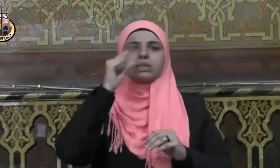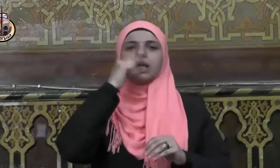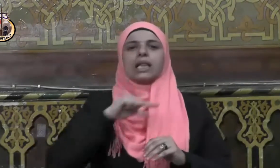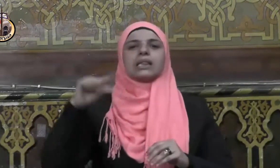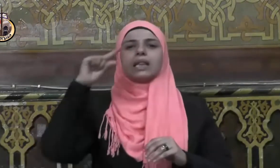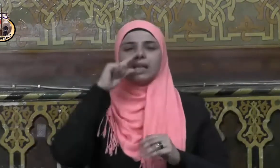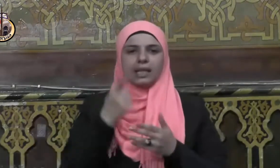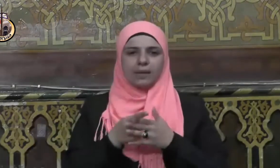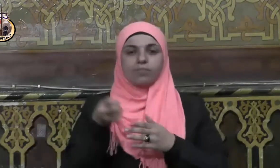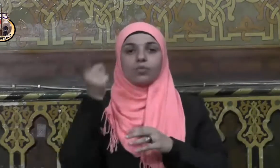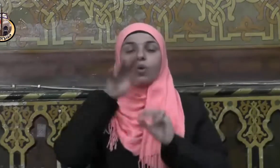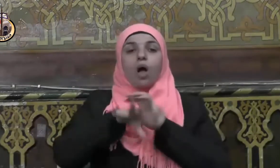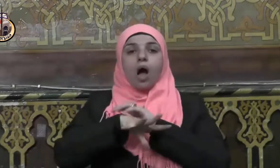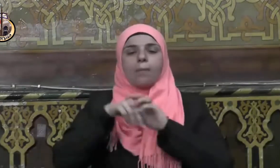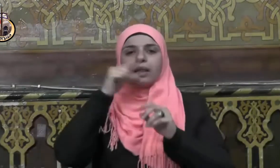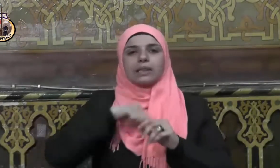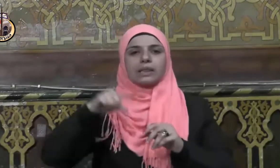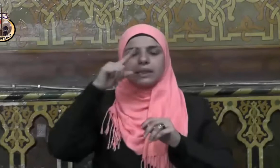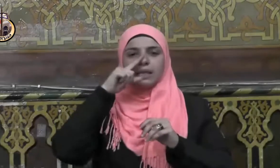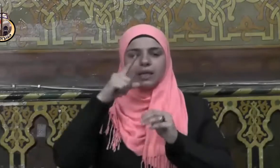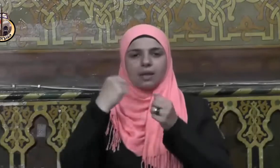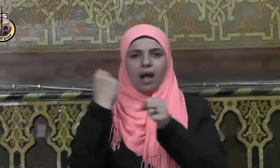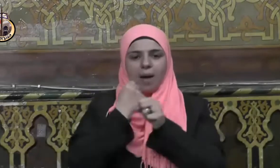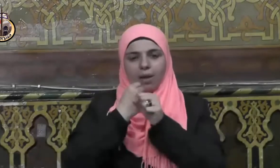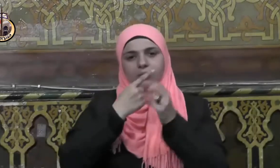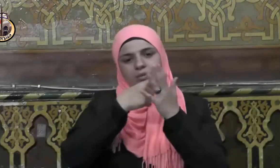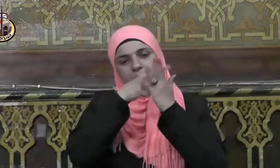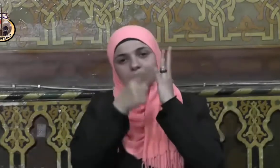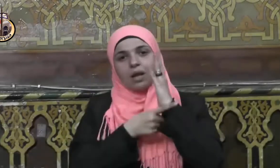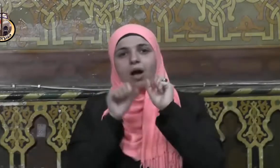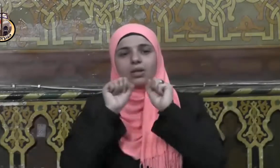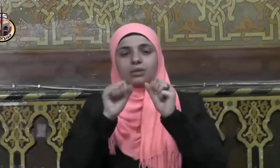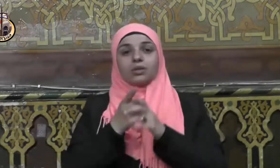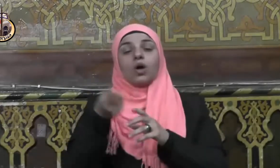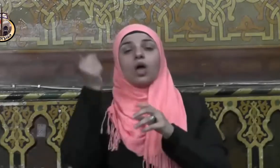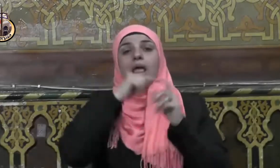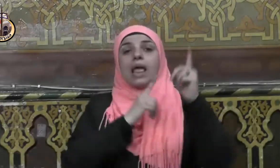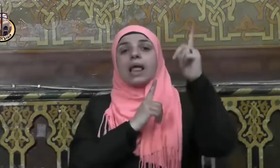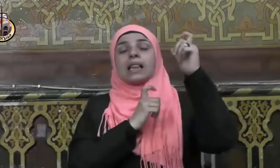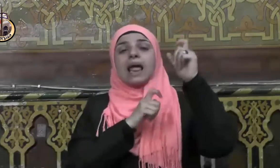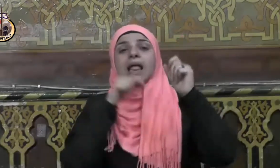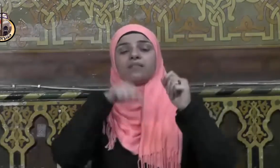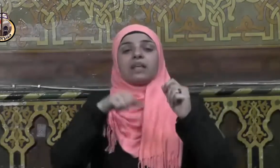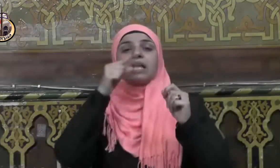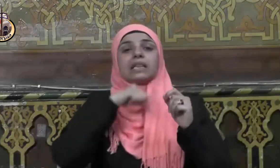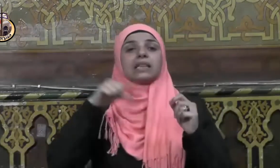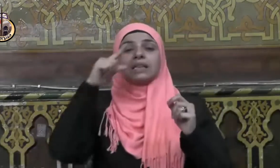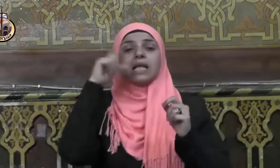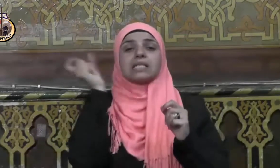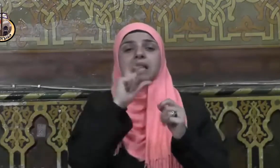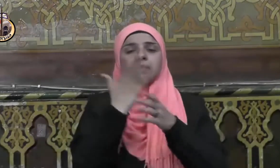وإقامة شعائره. وما شرع الجهاد في الإسلام إلا دفاعا عن